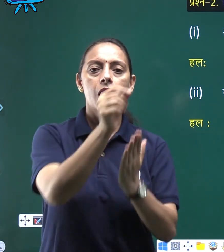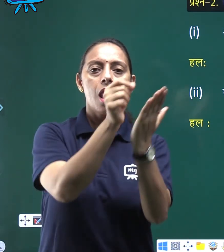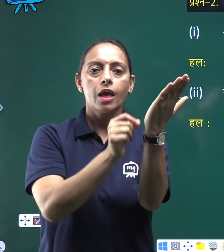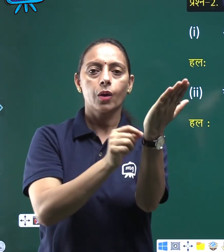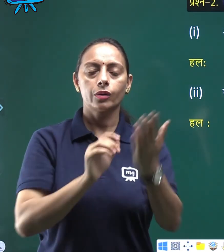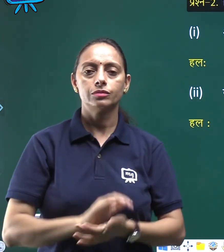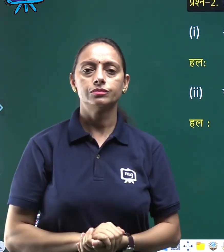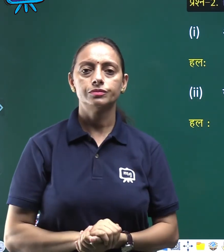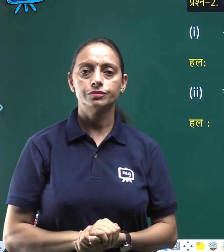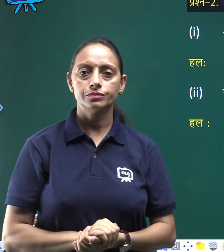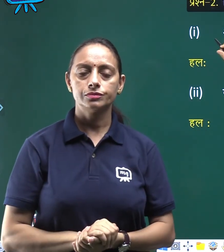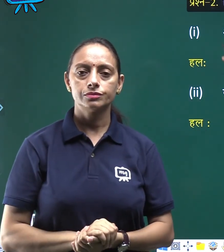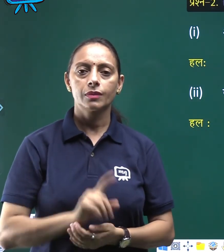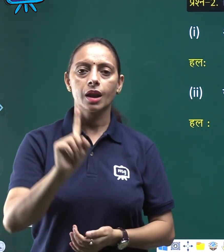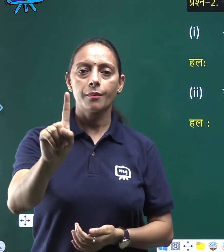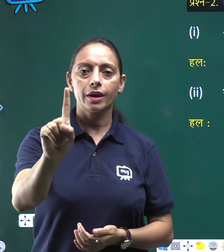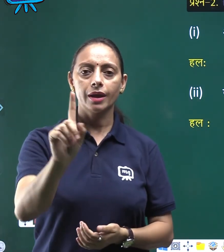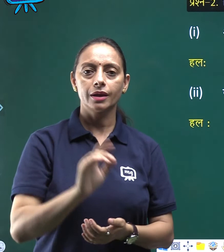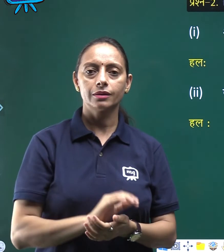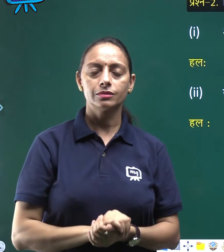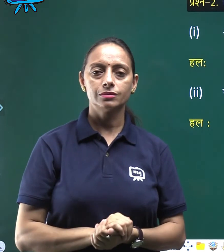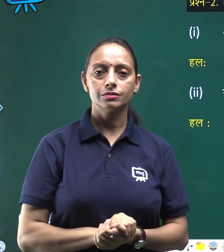लिखो। नंबर 1,